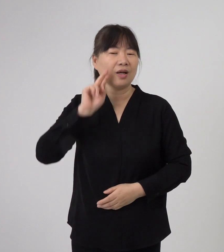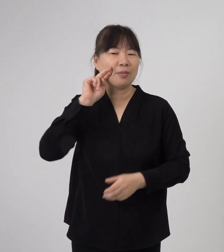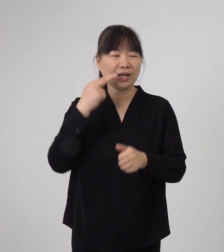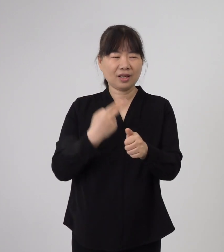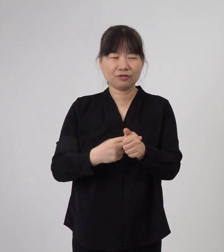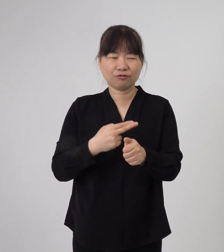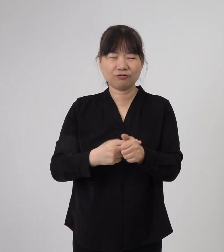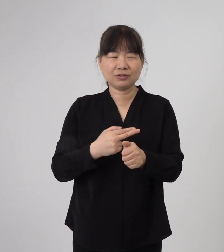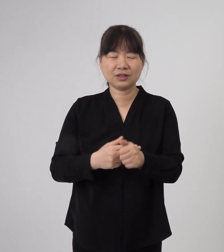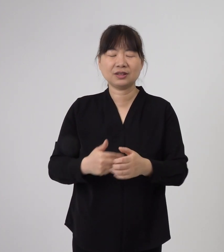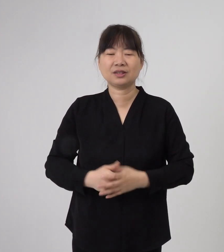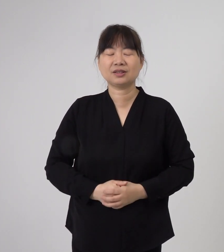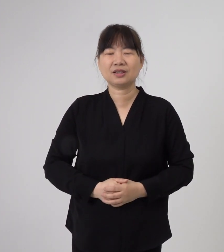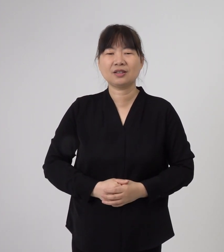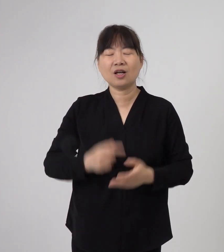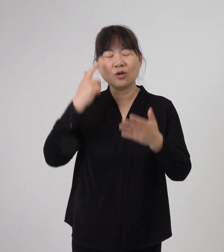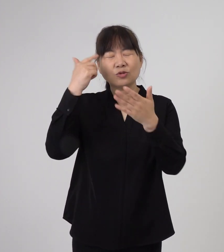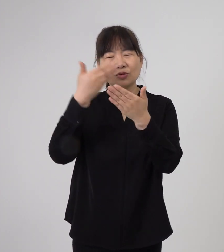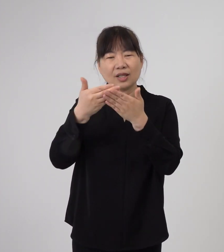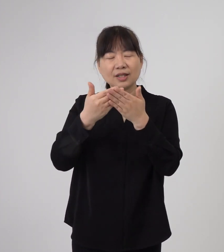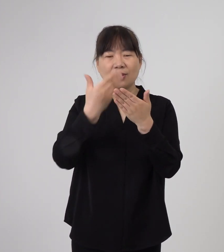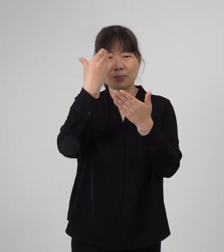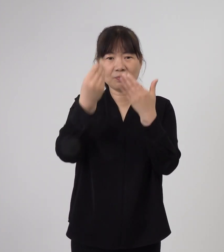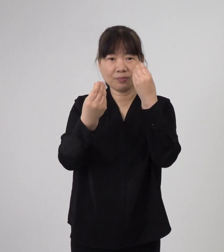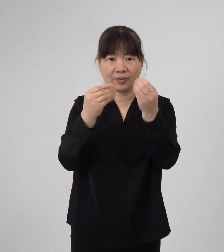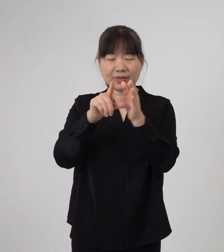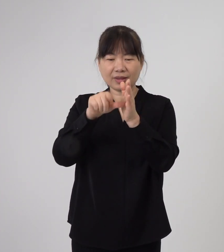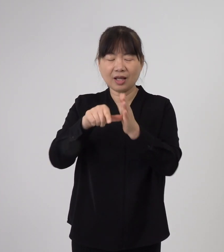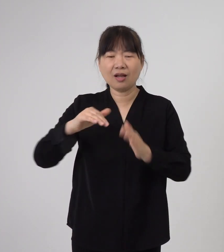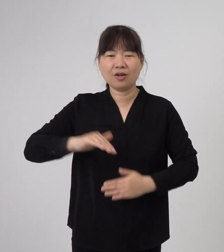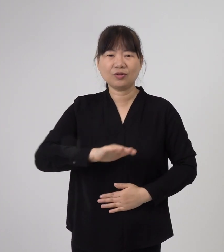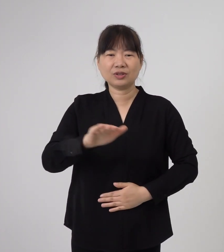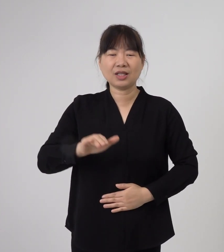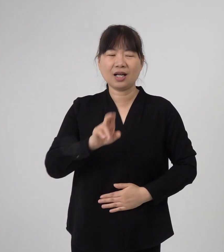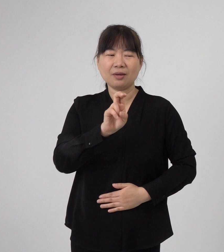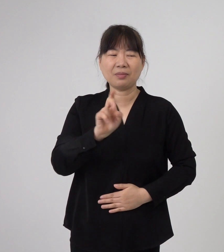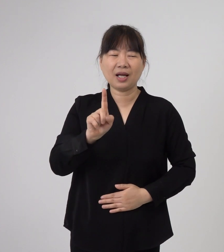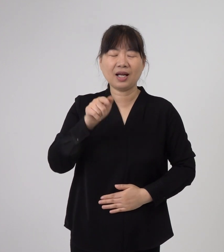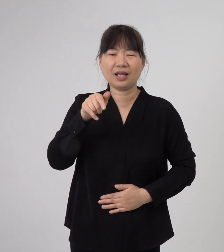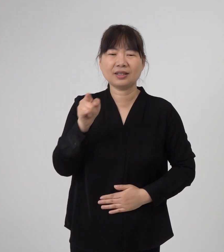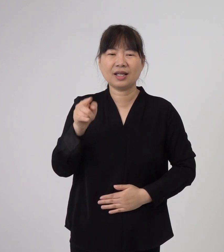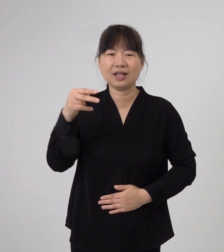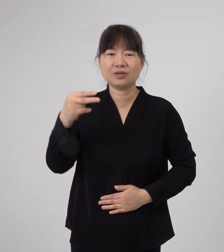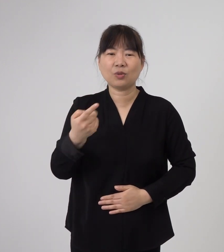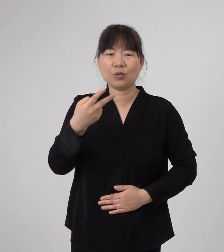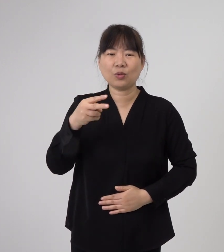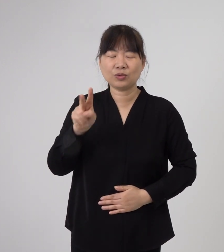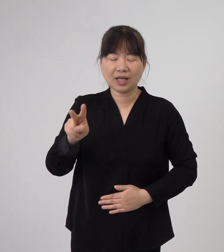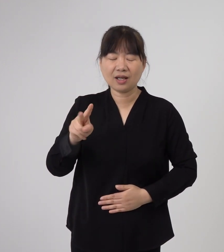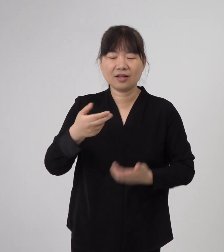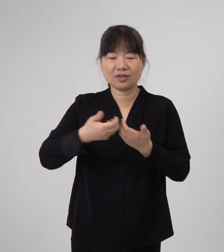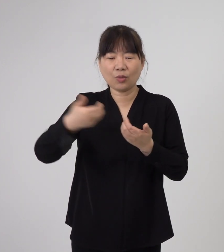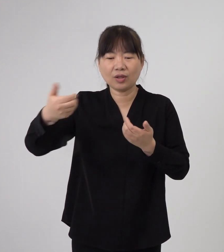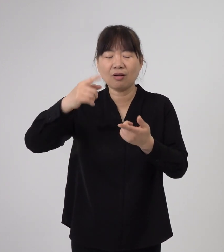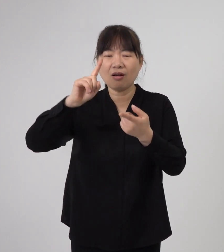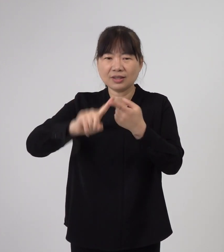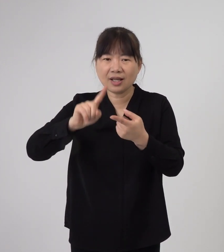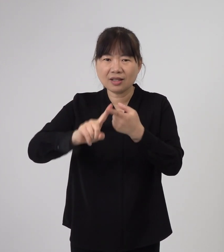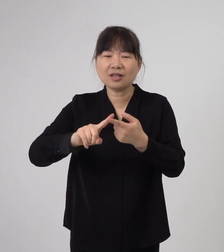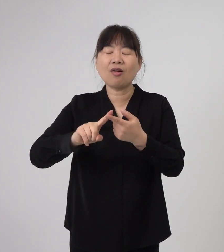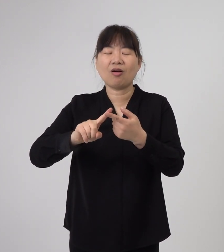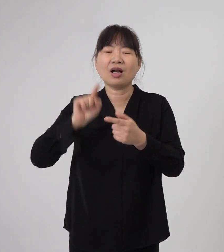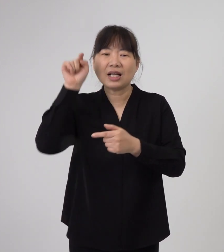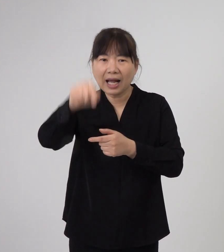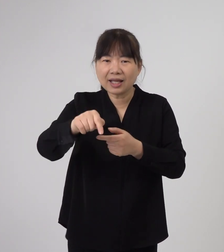바울이 그 환상을 보았을 때 우리가 곧 마게도냐로 떠나기를 이제서야 알아들어요.